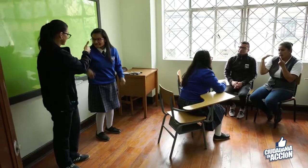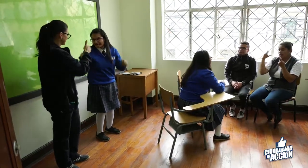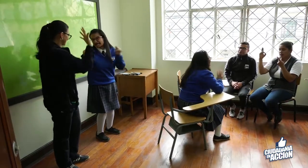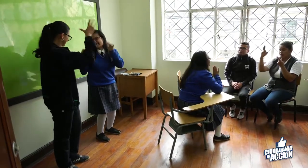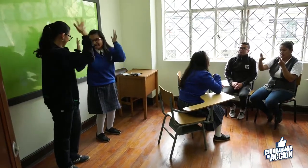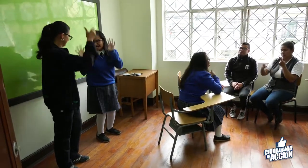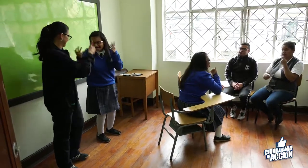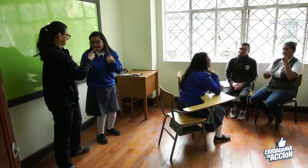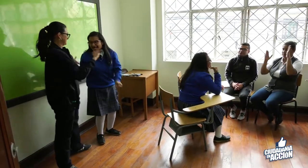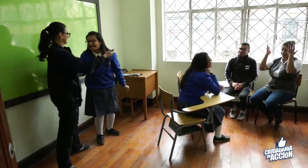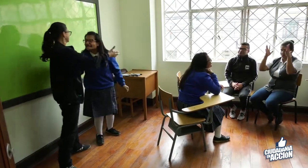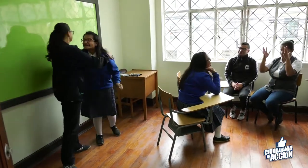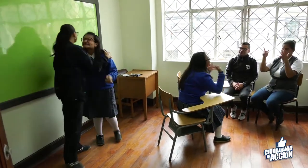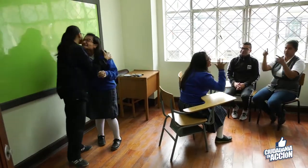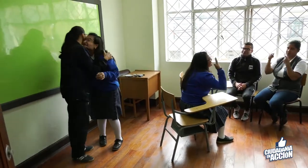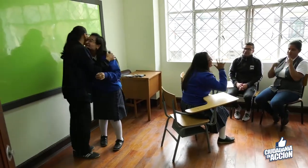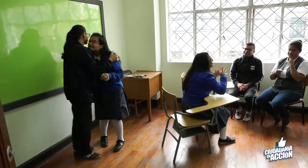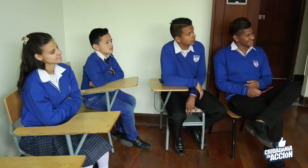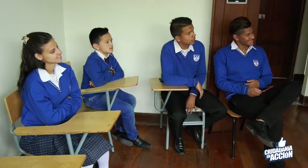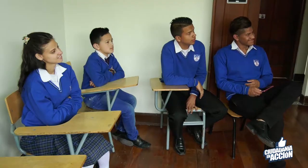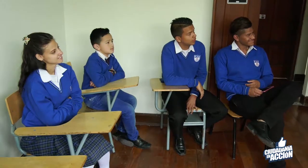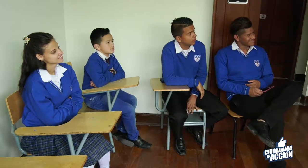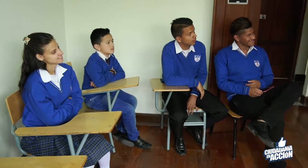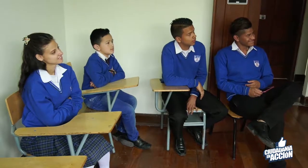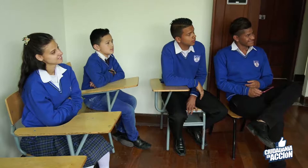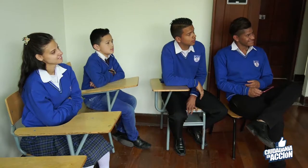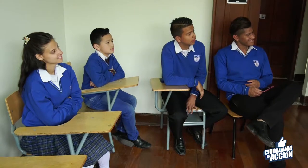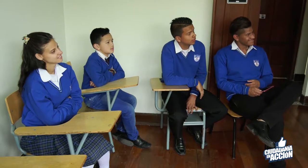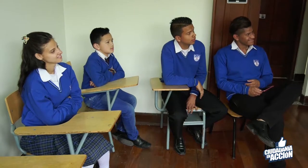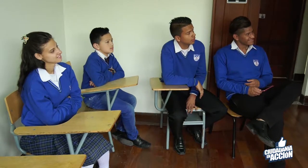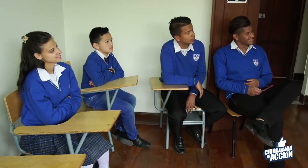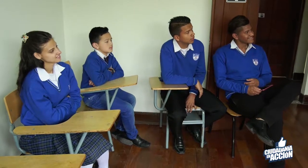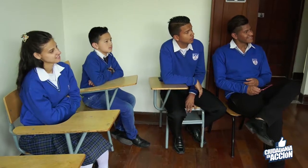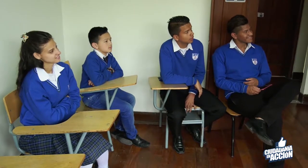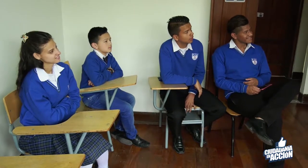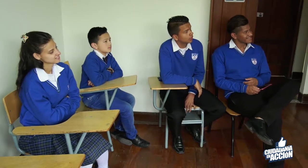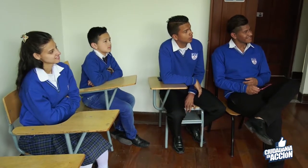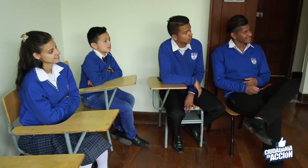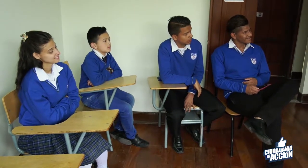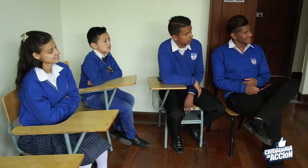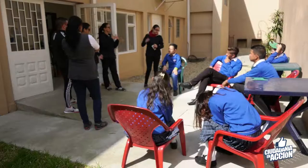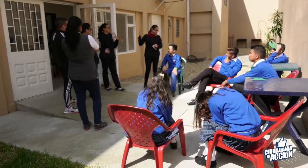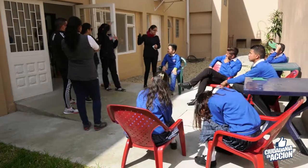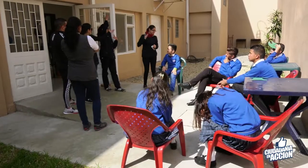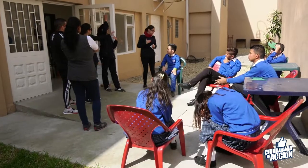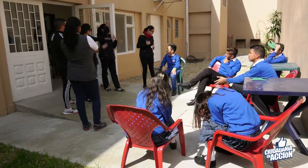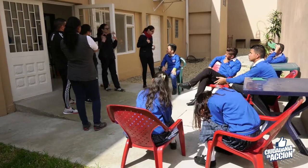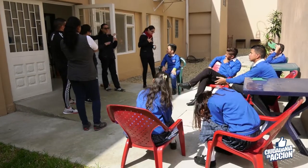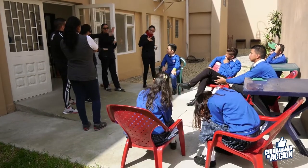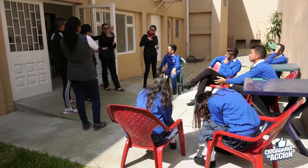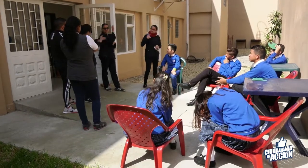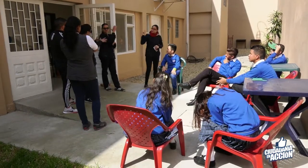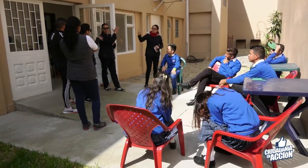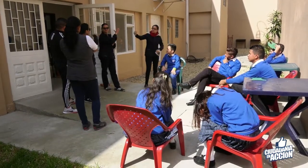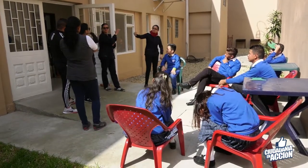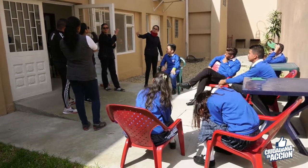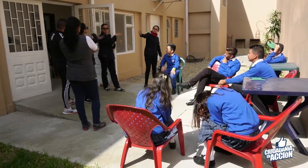usan la lengua de señas colombiana como su primer idioma y el español en su forma escrita y leída como su segundo